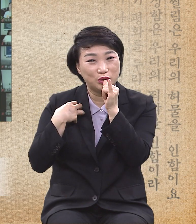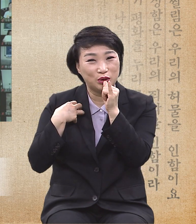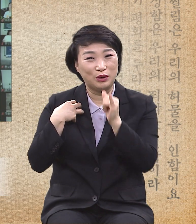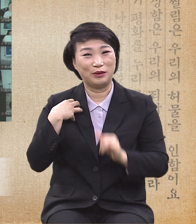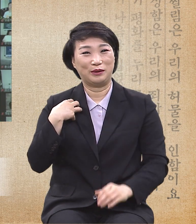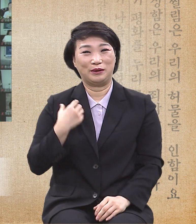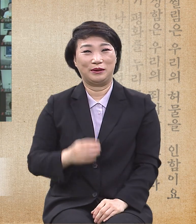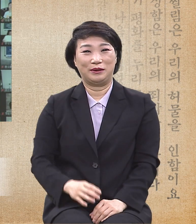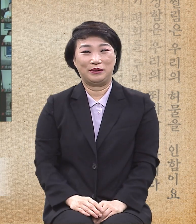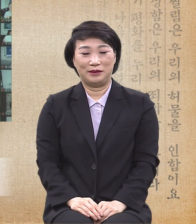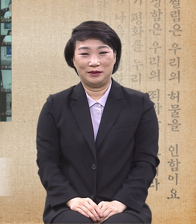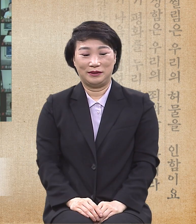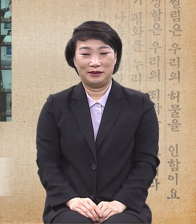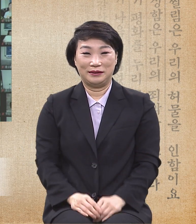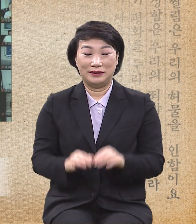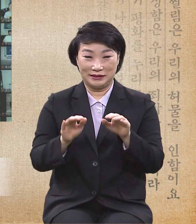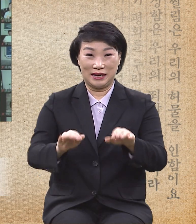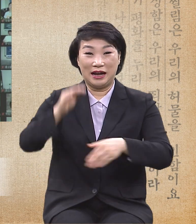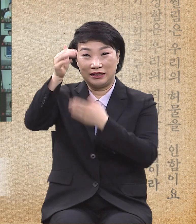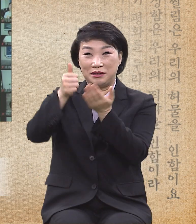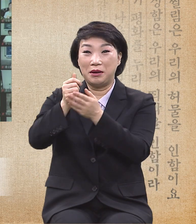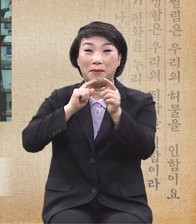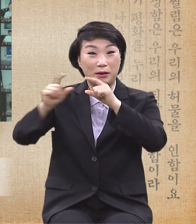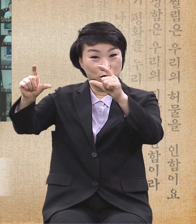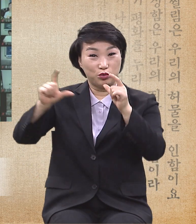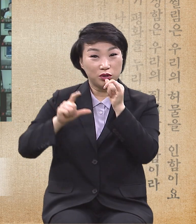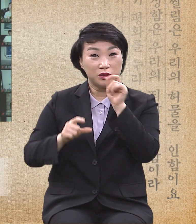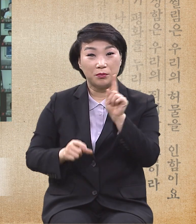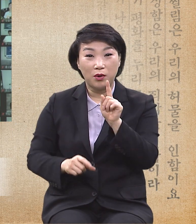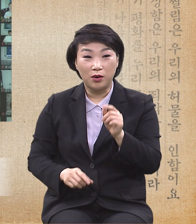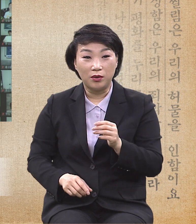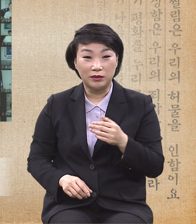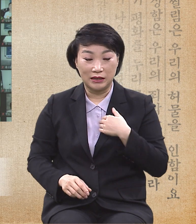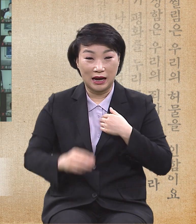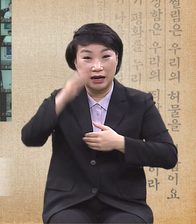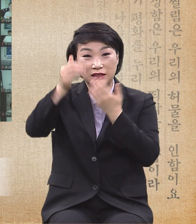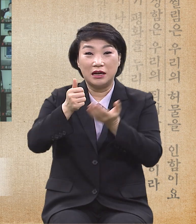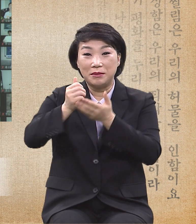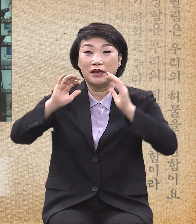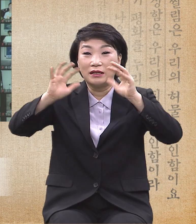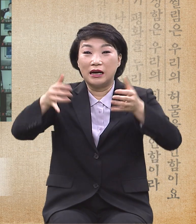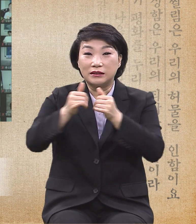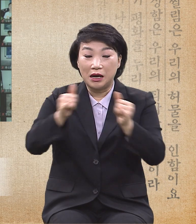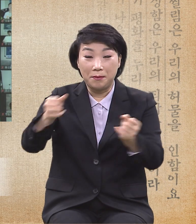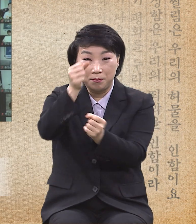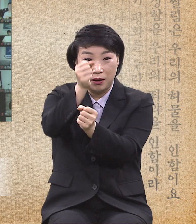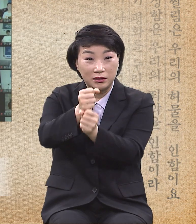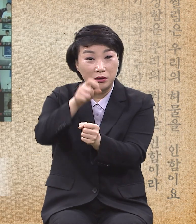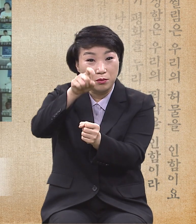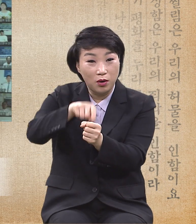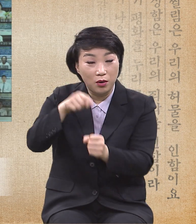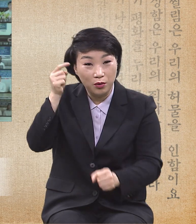말입니다. 그래서 하나님께서 말씀하셨잖아요. 내 백성을 지은 것은